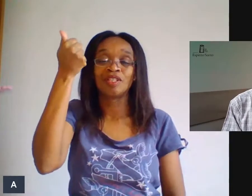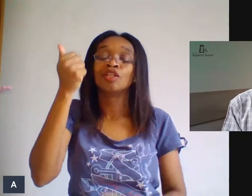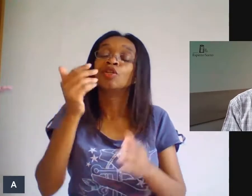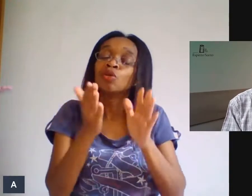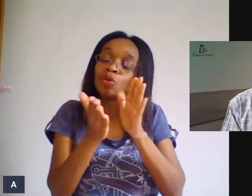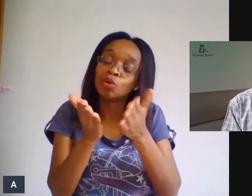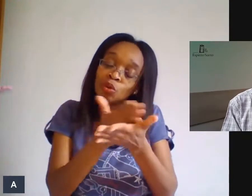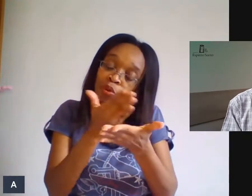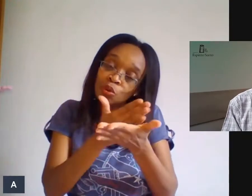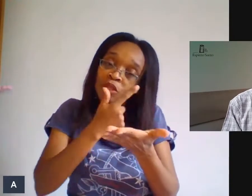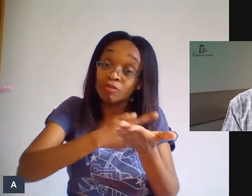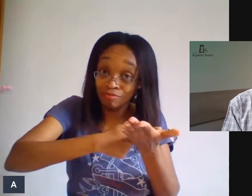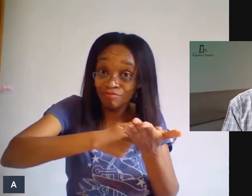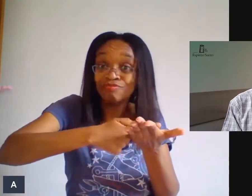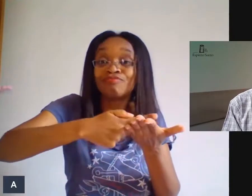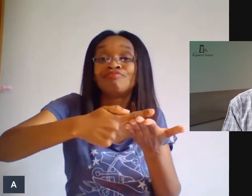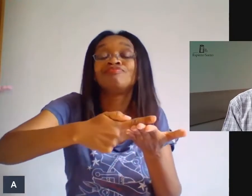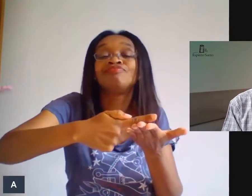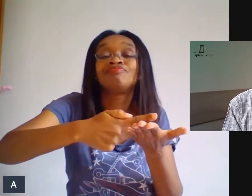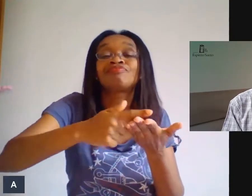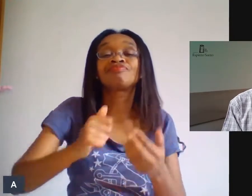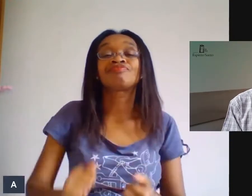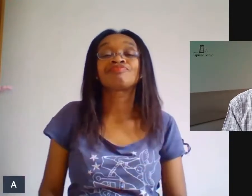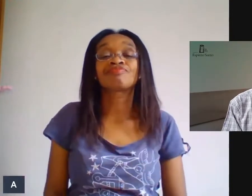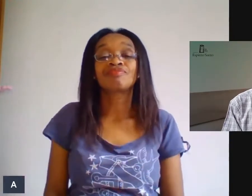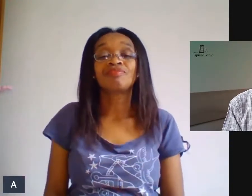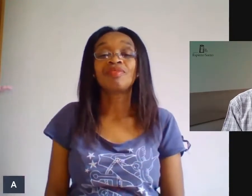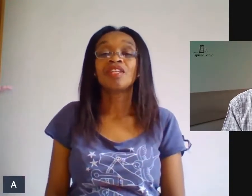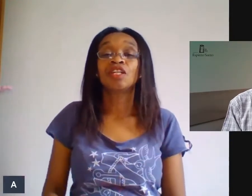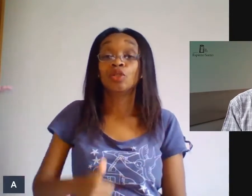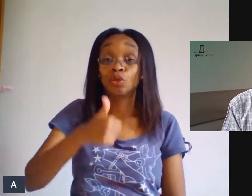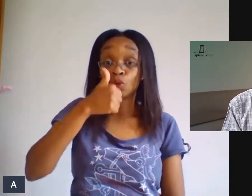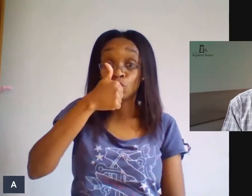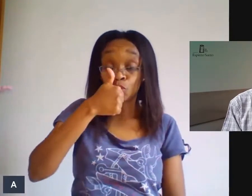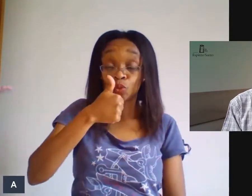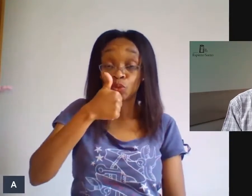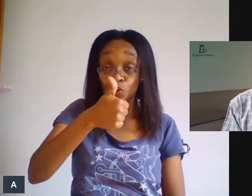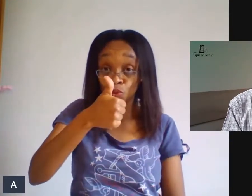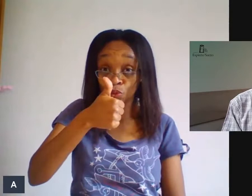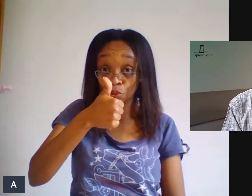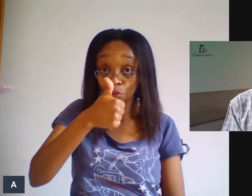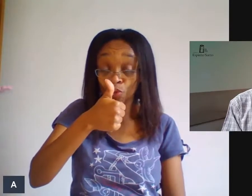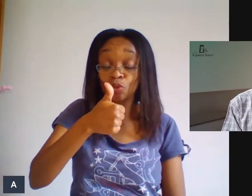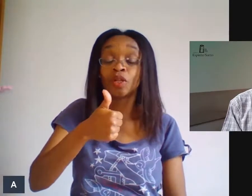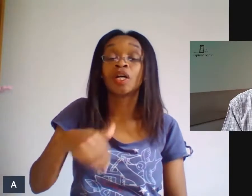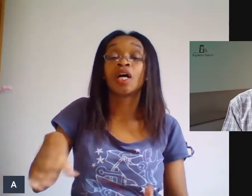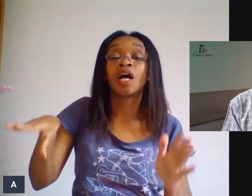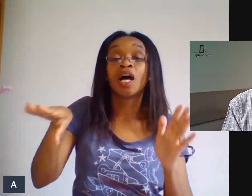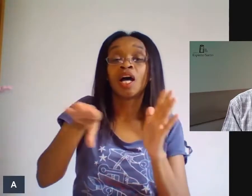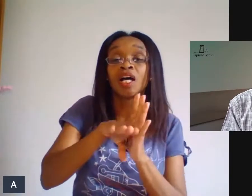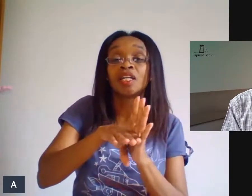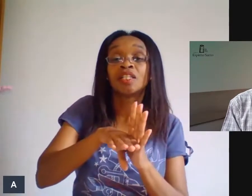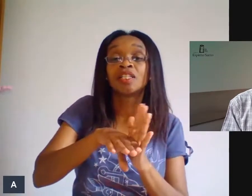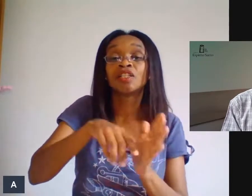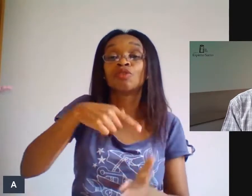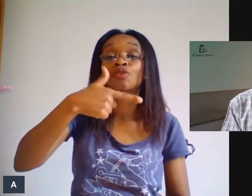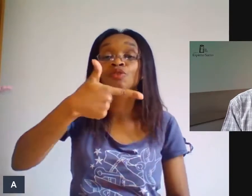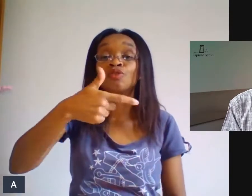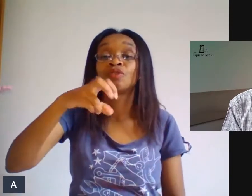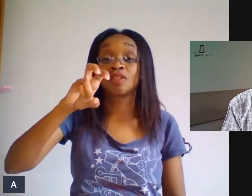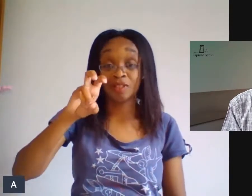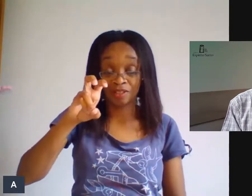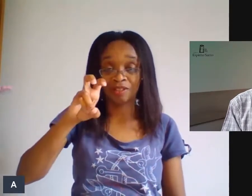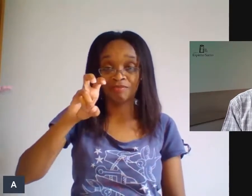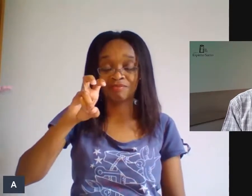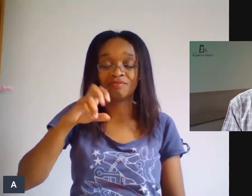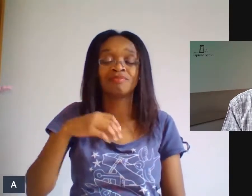do versículo 20, desde o versículo 1, versículo 1, até o versículo 25. Só que a